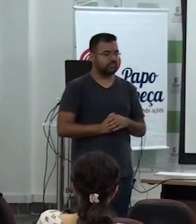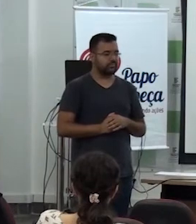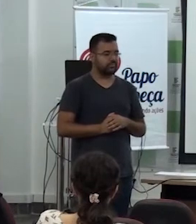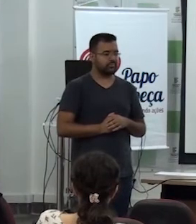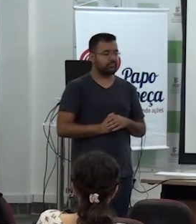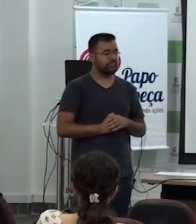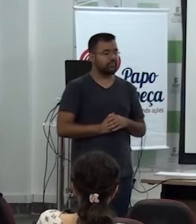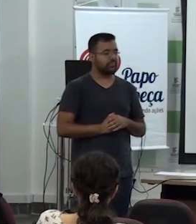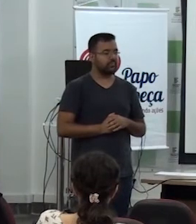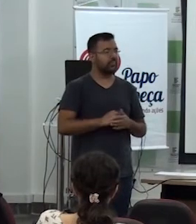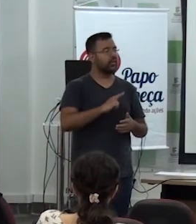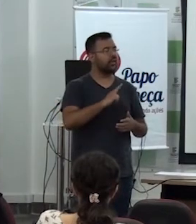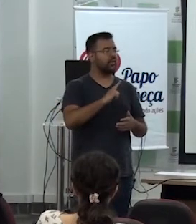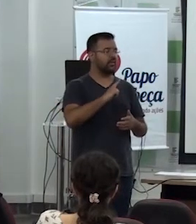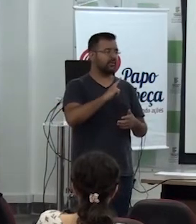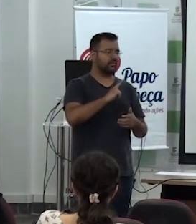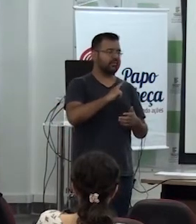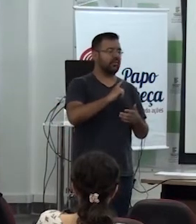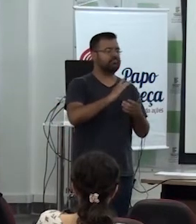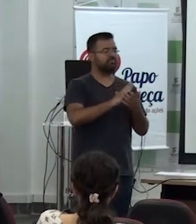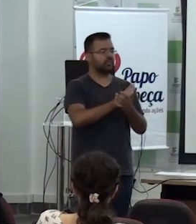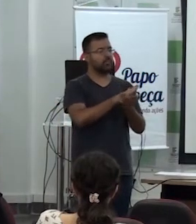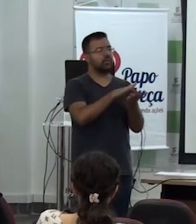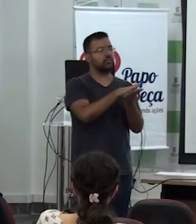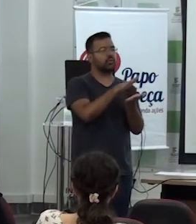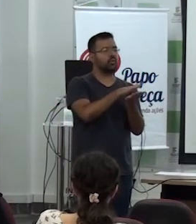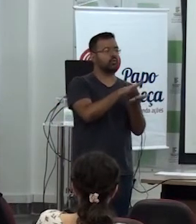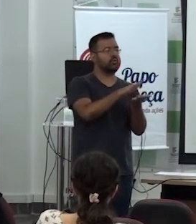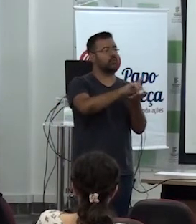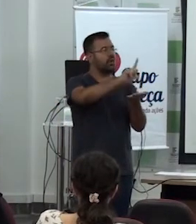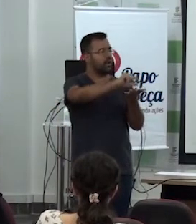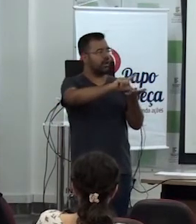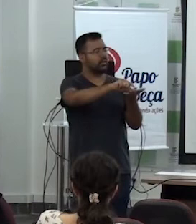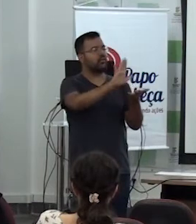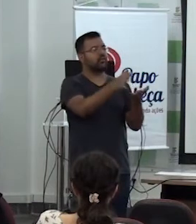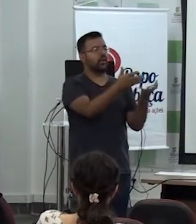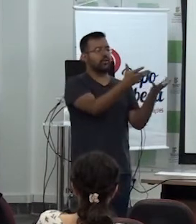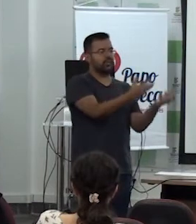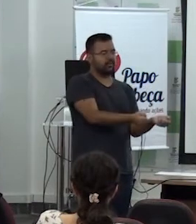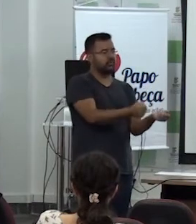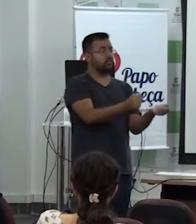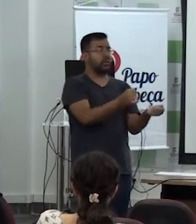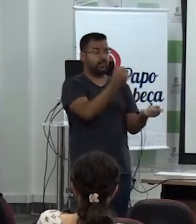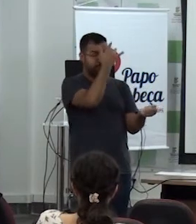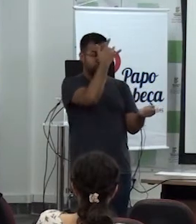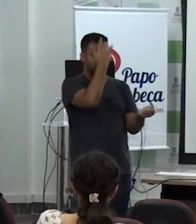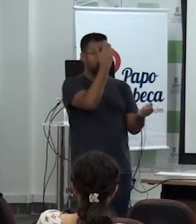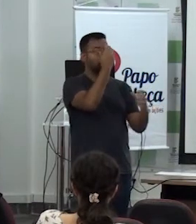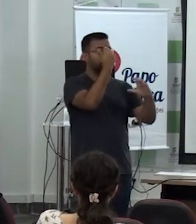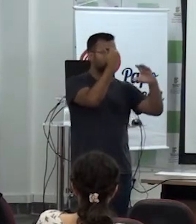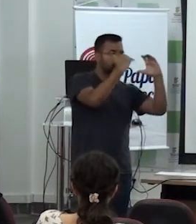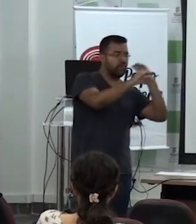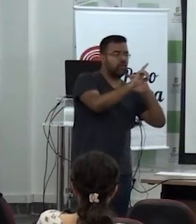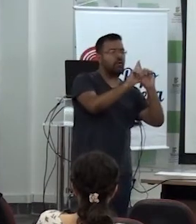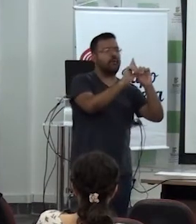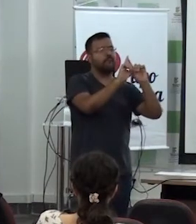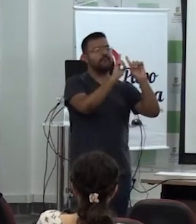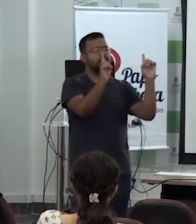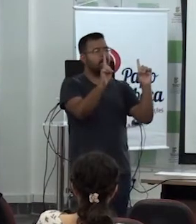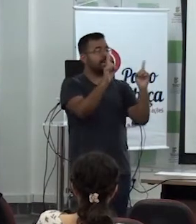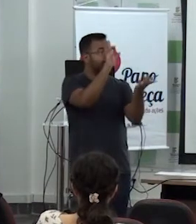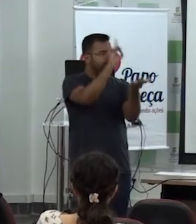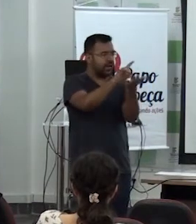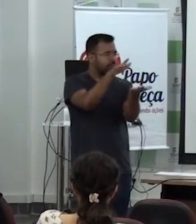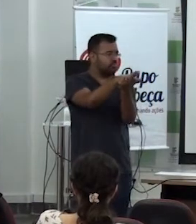ali o tipo de produção, artigo a ser para publicação, ou seja, aqueles que estão no prévolo, mas ainda não foram que são